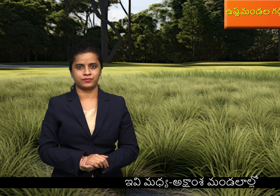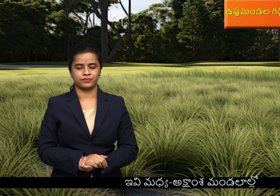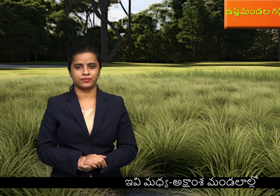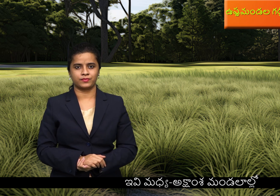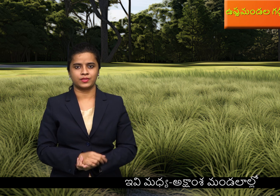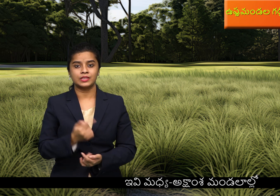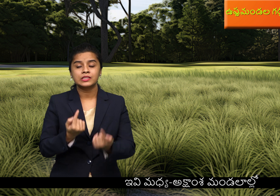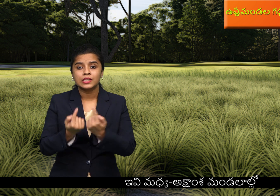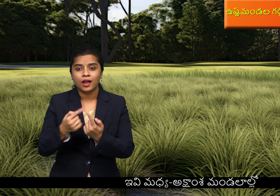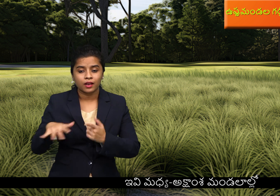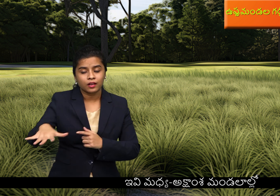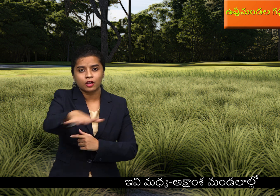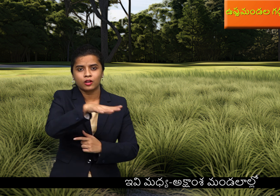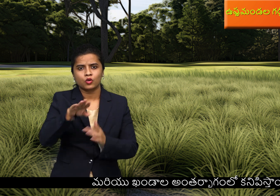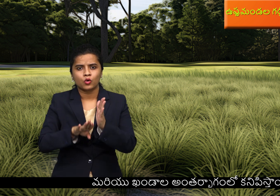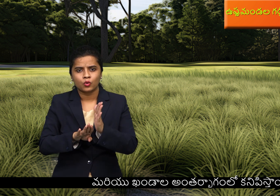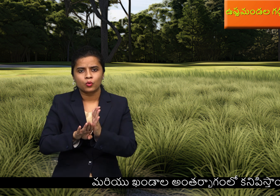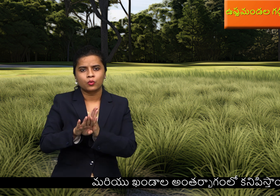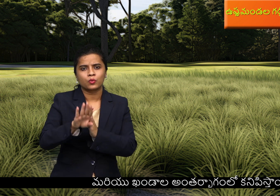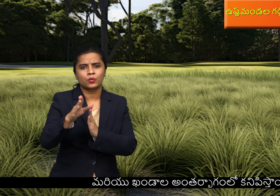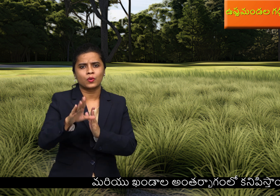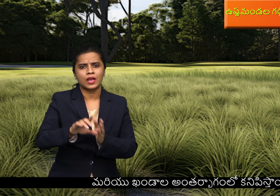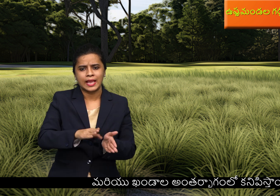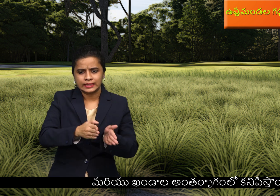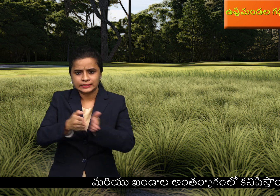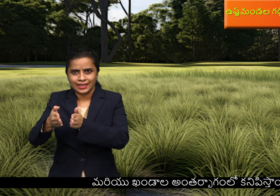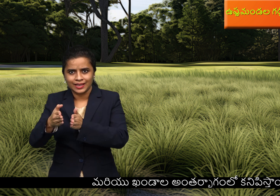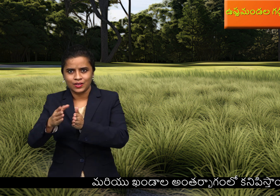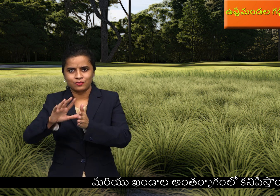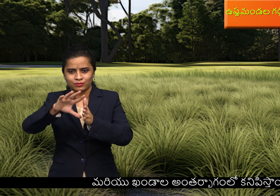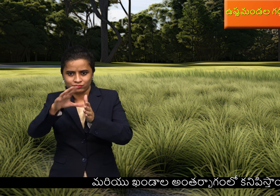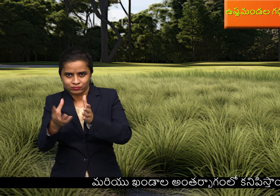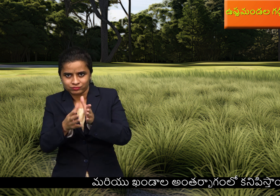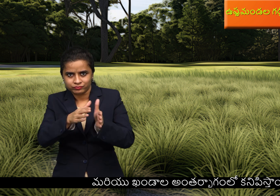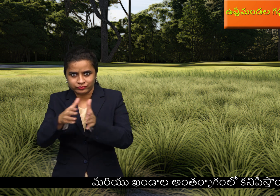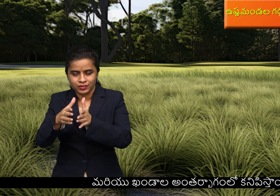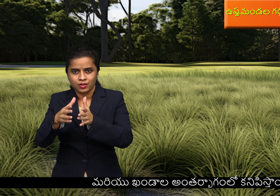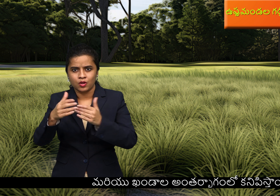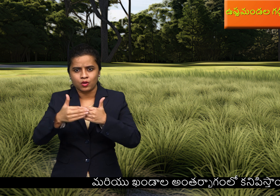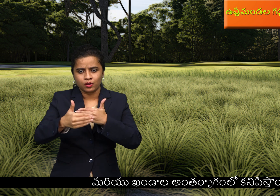ఇవి మధ్య అక్షాంశ మండలాల్లో మరియు ఖండాల అంతర్భాగంలో కనిపిస్తాయి.